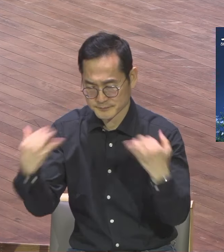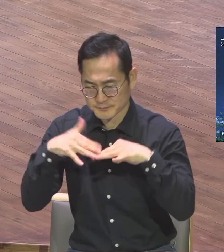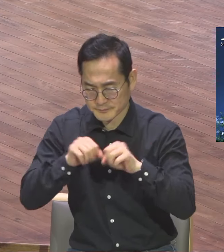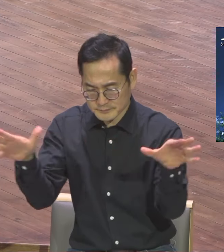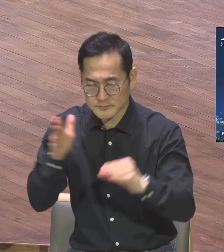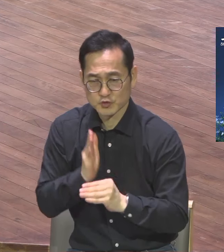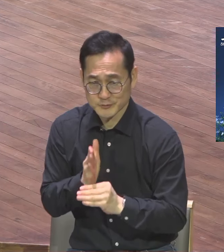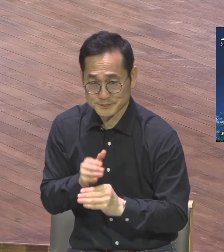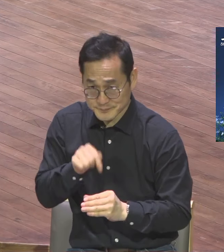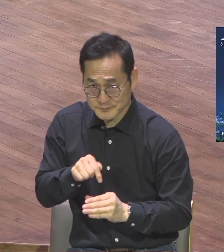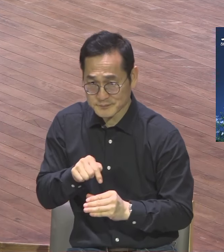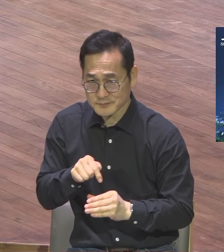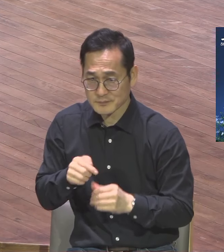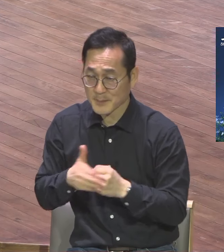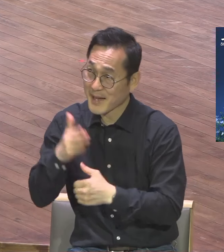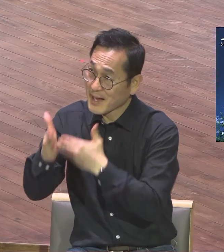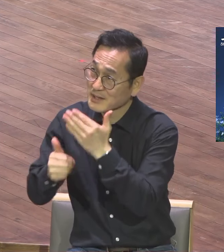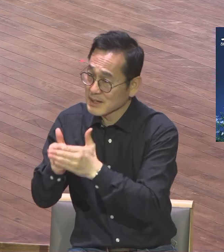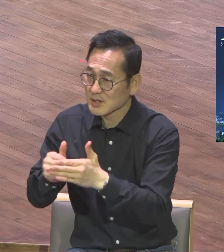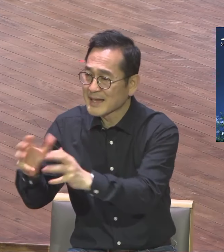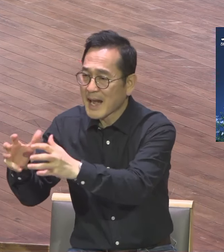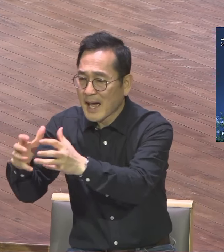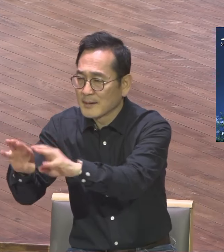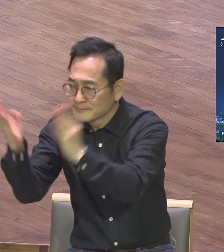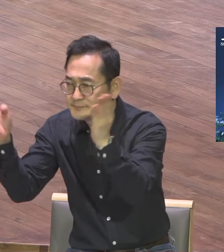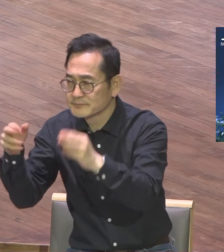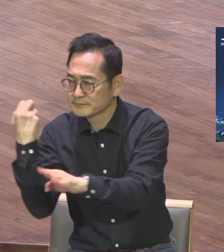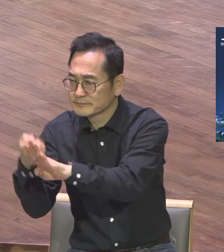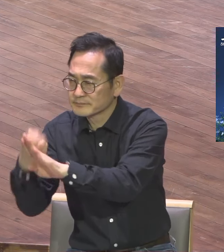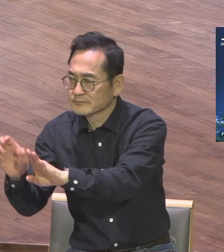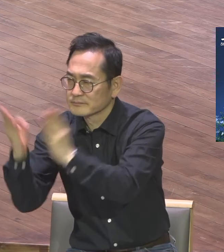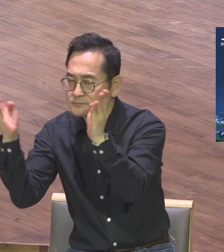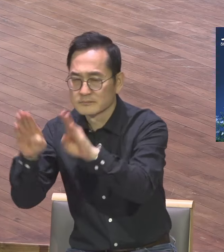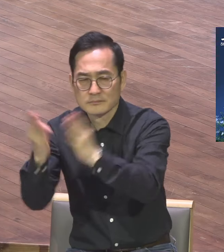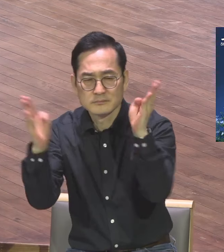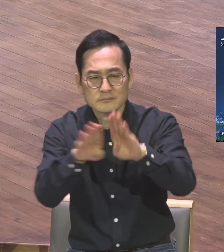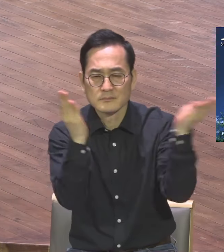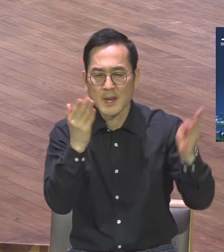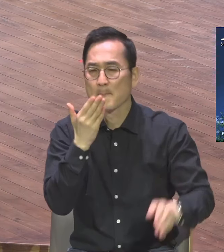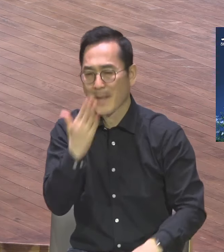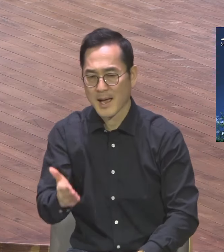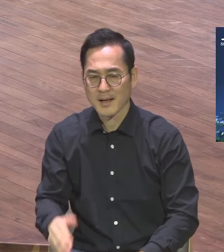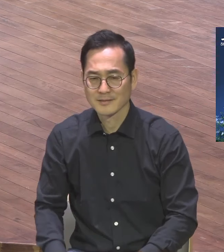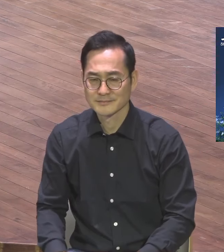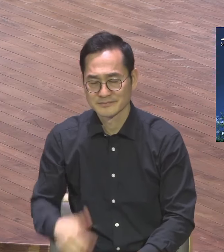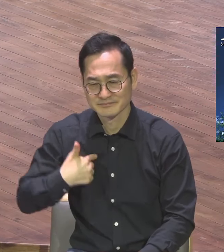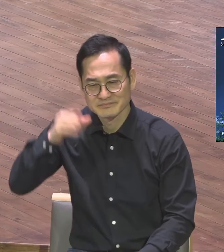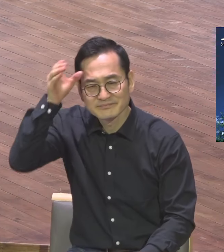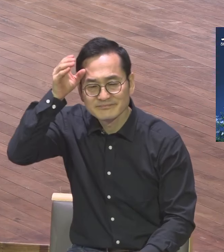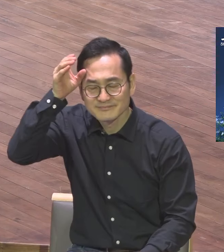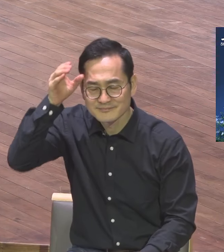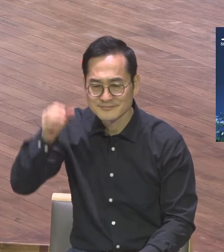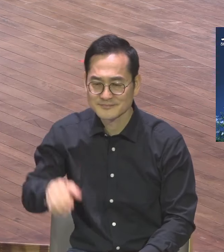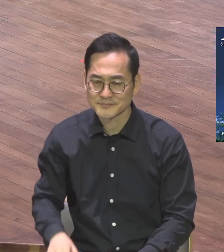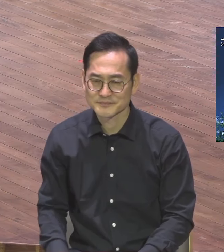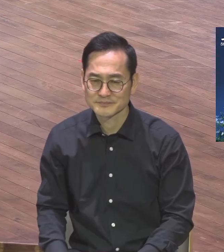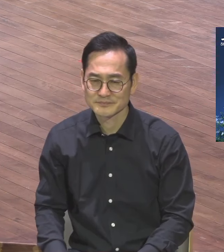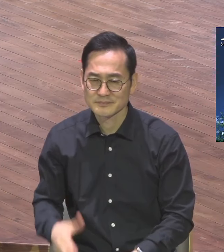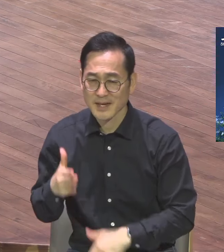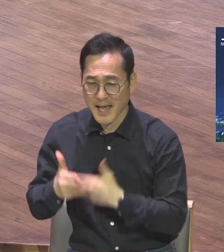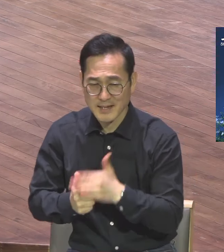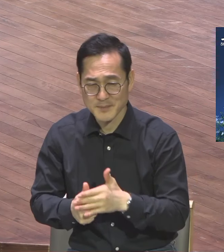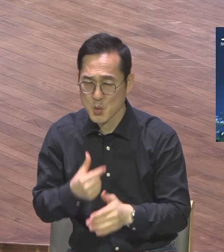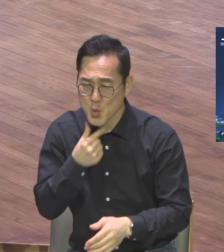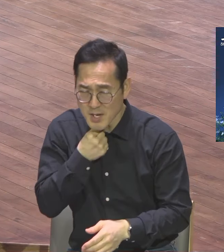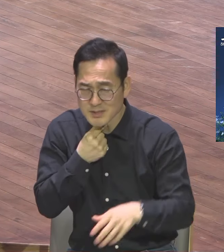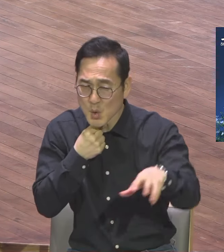하나님 문을 열어주실 것입니다. 새로운 문들을 계속 열어주실 것입니다. 기대하시기 바랍니다. 정말 하나님 기뻐하신 현장,